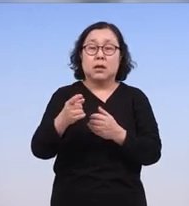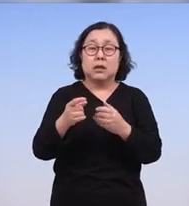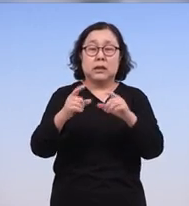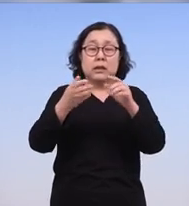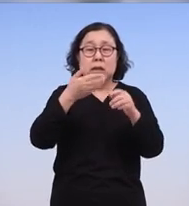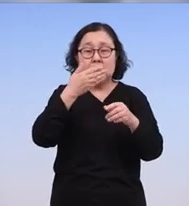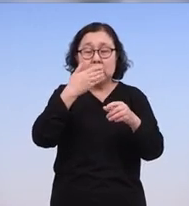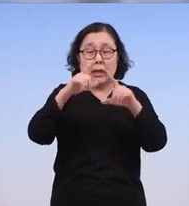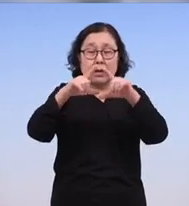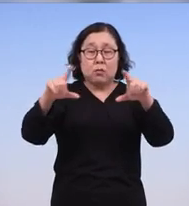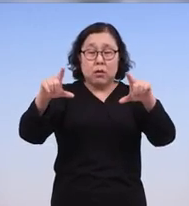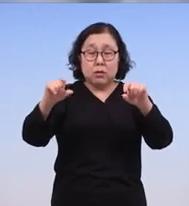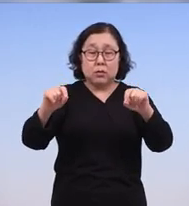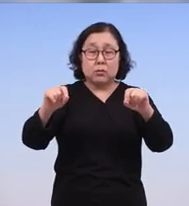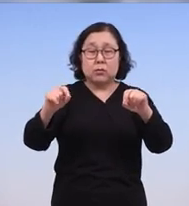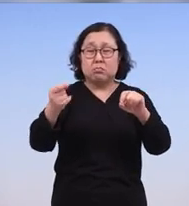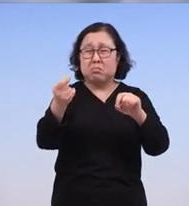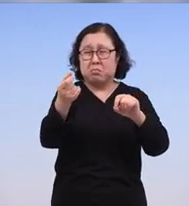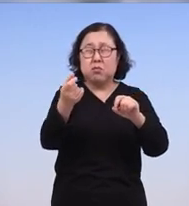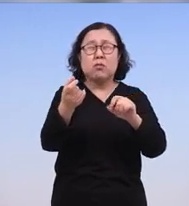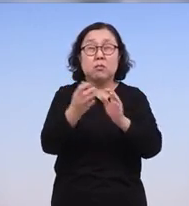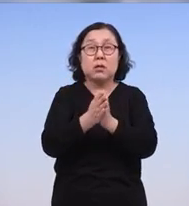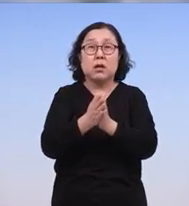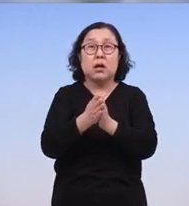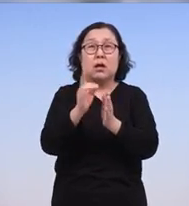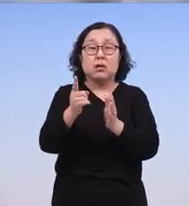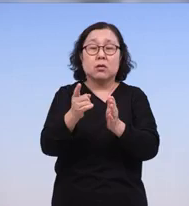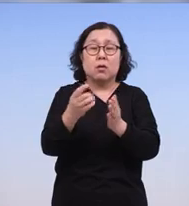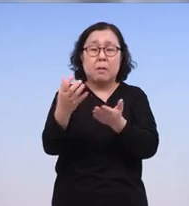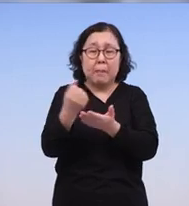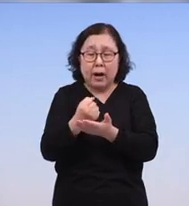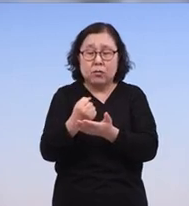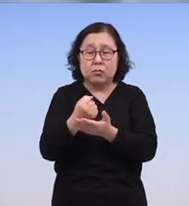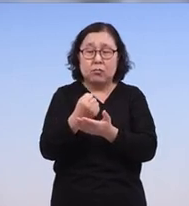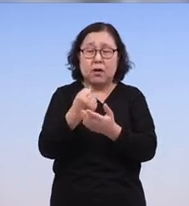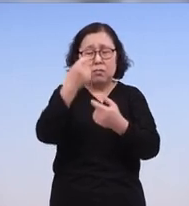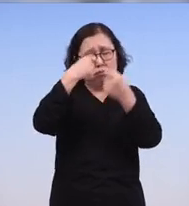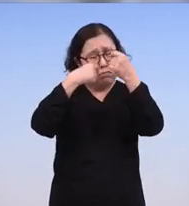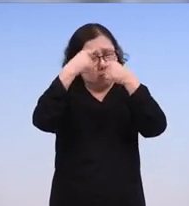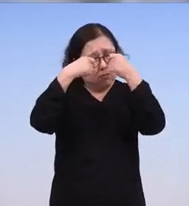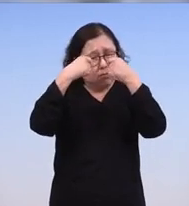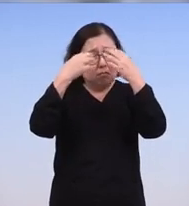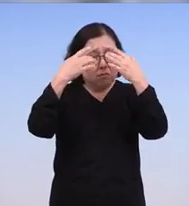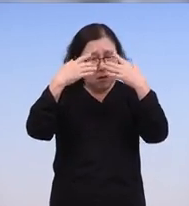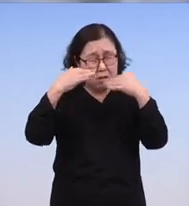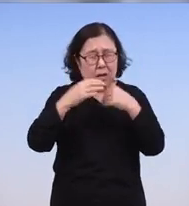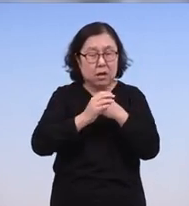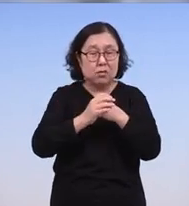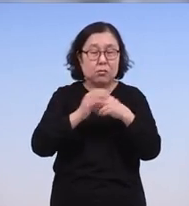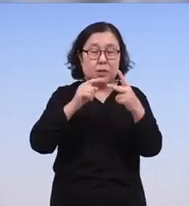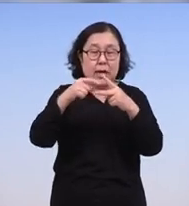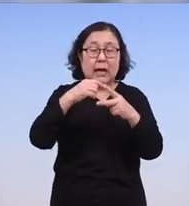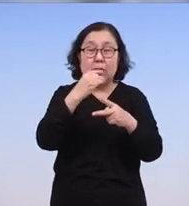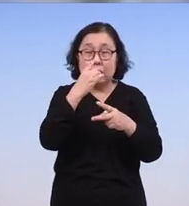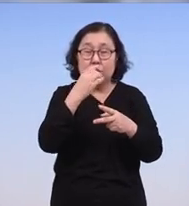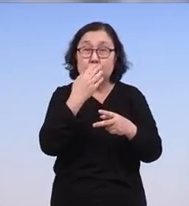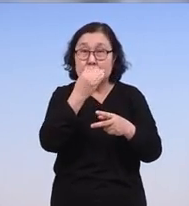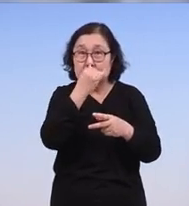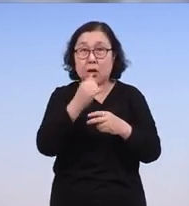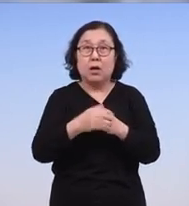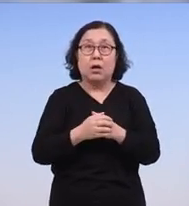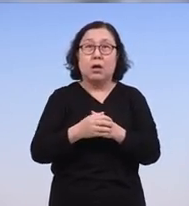됩니까? 식사권 10만 원 미만 아닙니까? 근데 이걸 들고 막 펑펑 운다는 건 좀 이해가